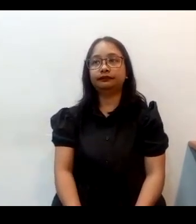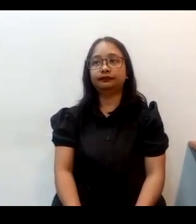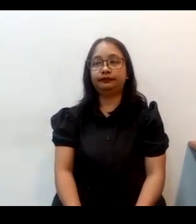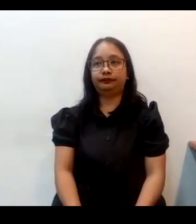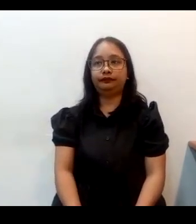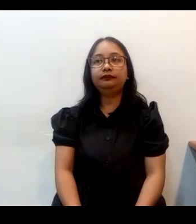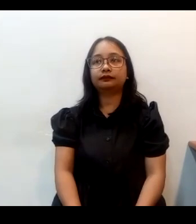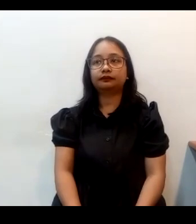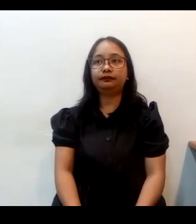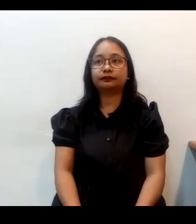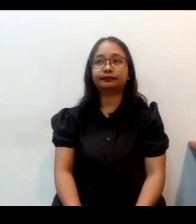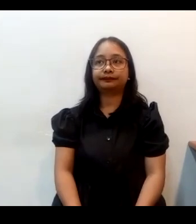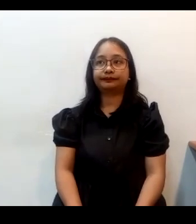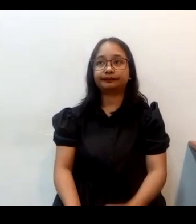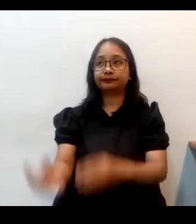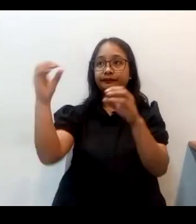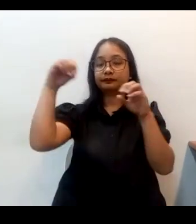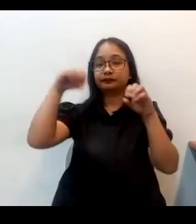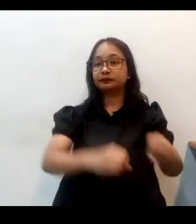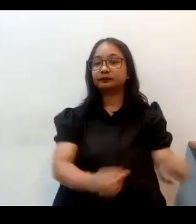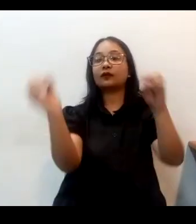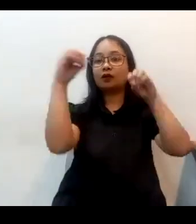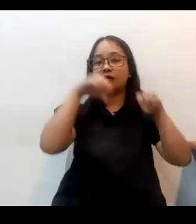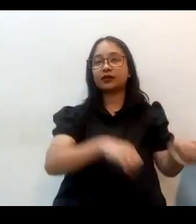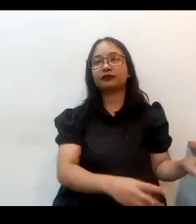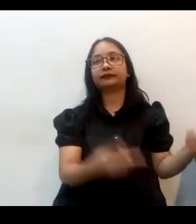is the ocean, Kaya narito po yung karagatan.